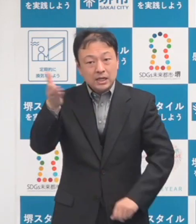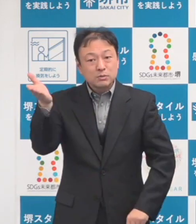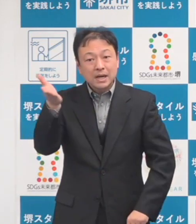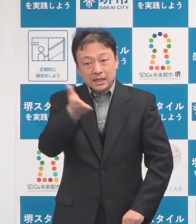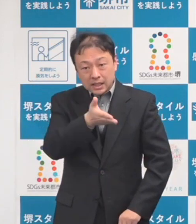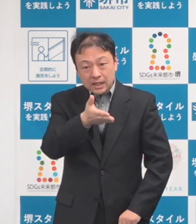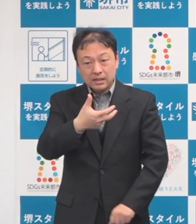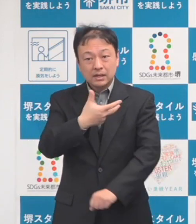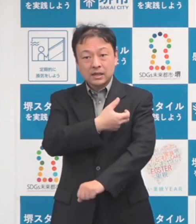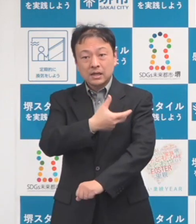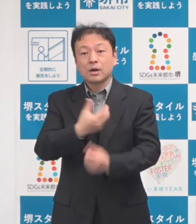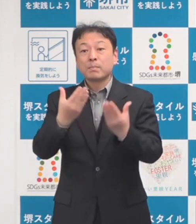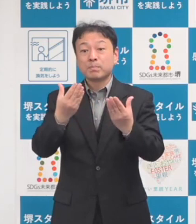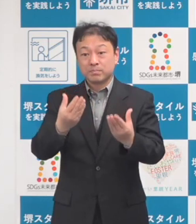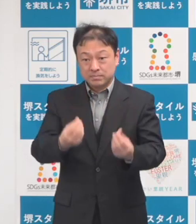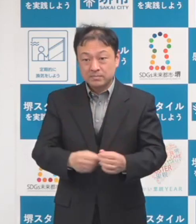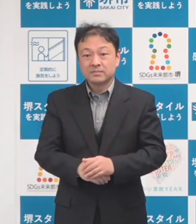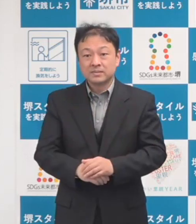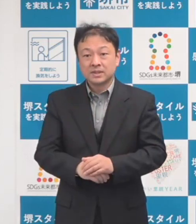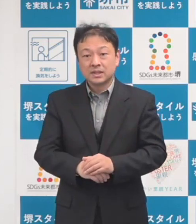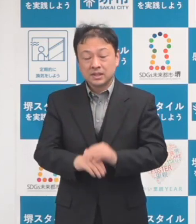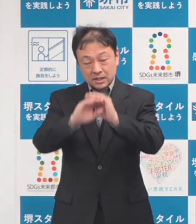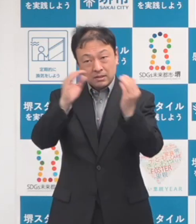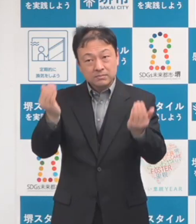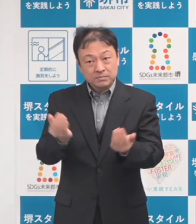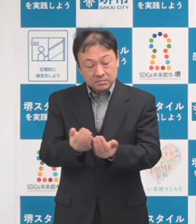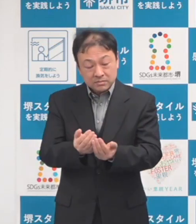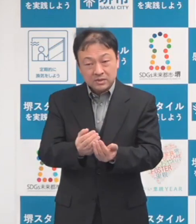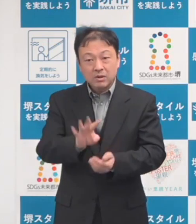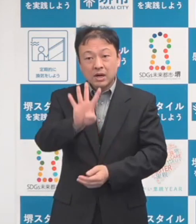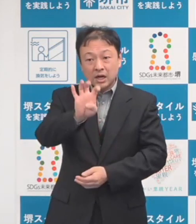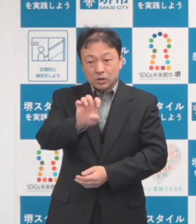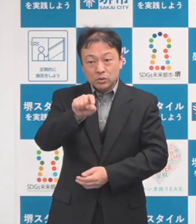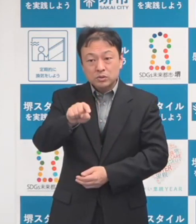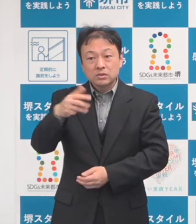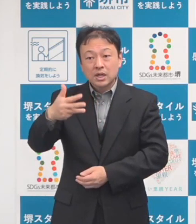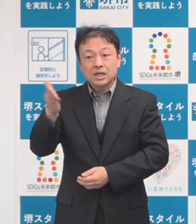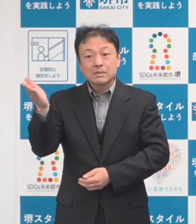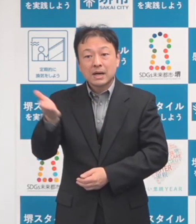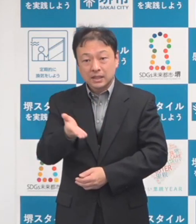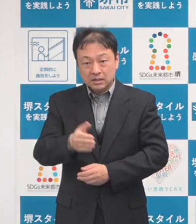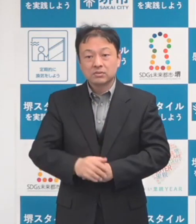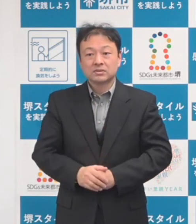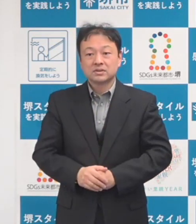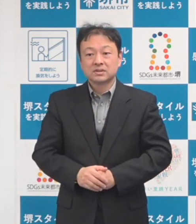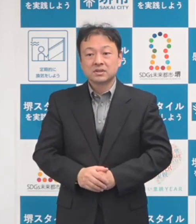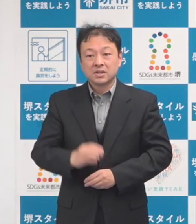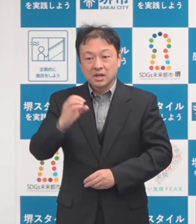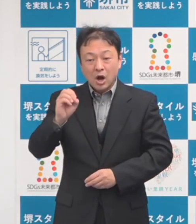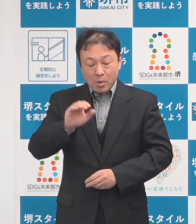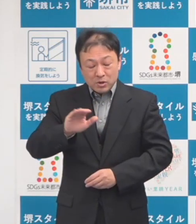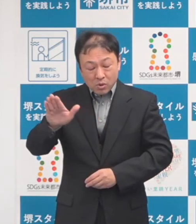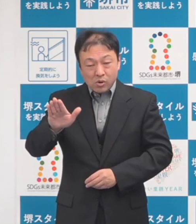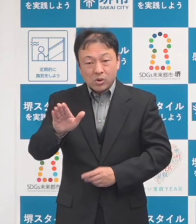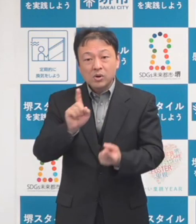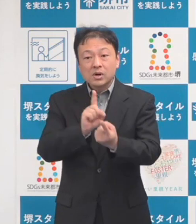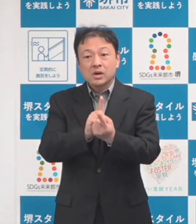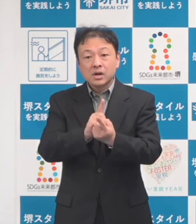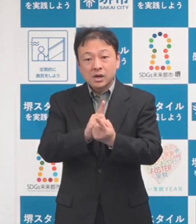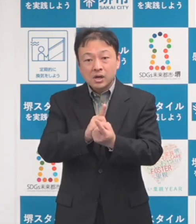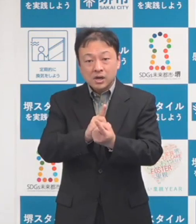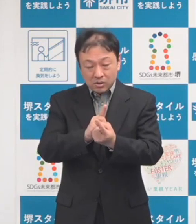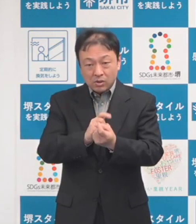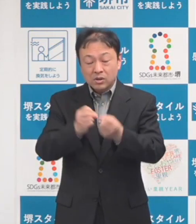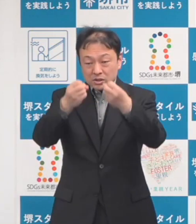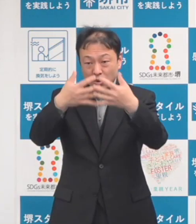種を終えておられます。全体としては 40.8%。また、オミクロン株対応ワクチンを接種される条件でもあります、1、2